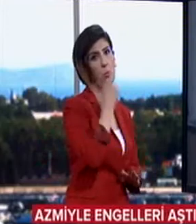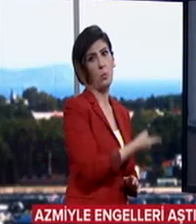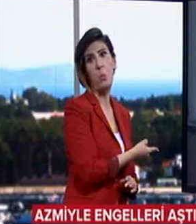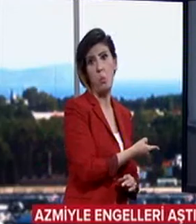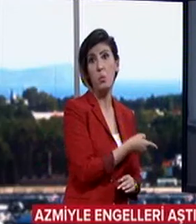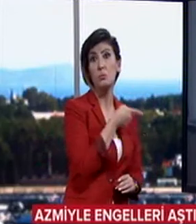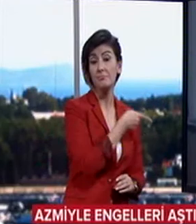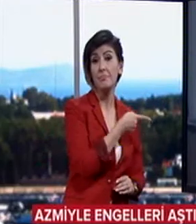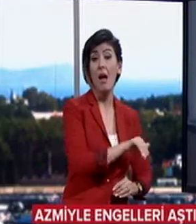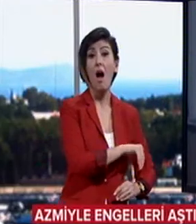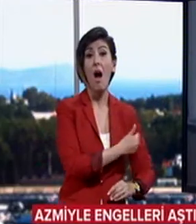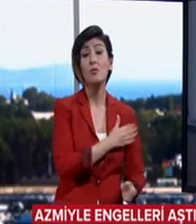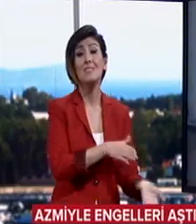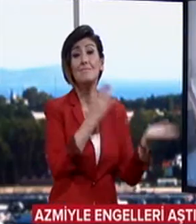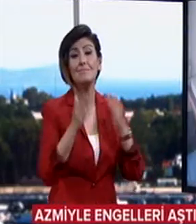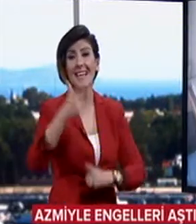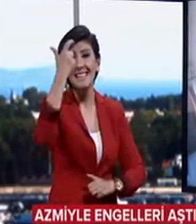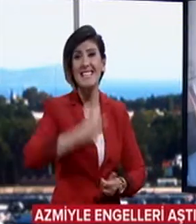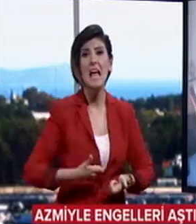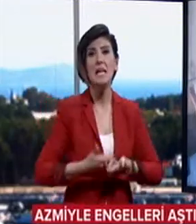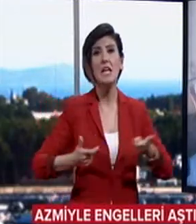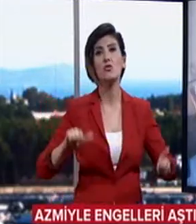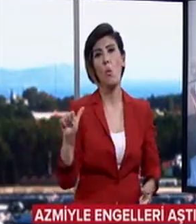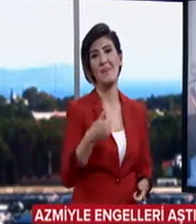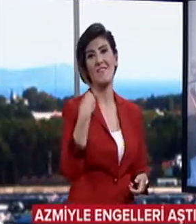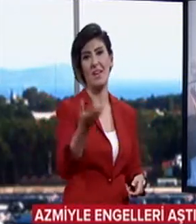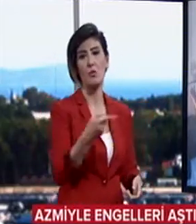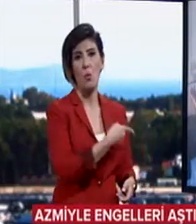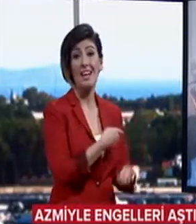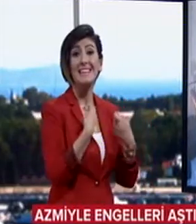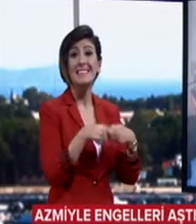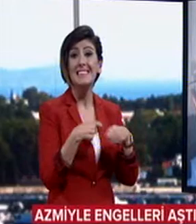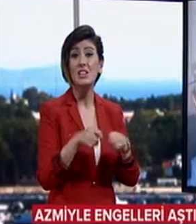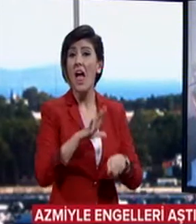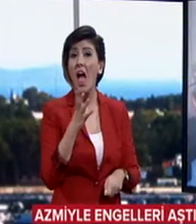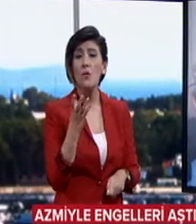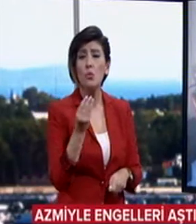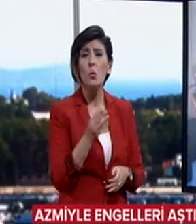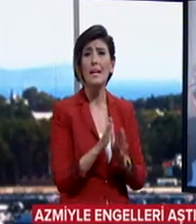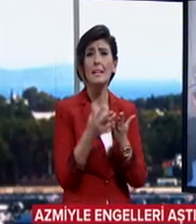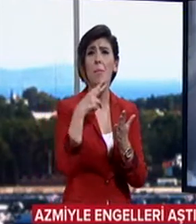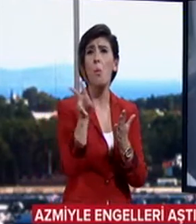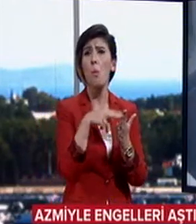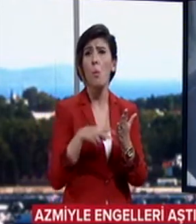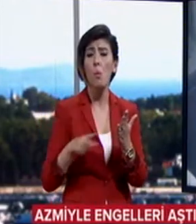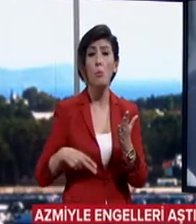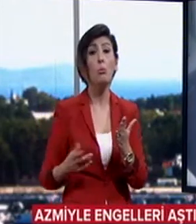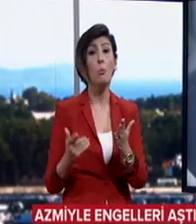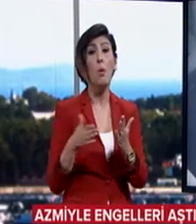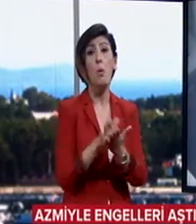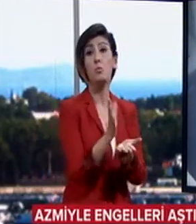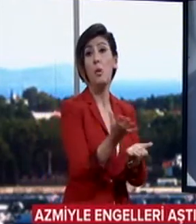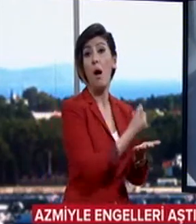Muhammed Emin Hekimhan avukatlığın yanı sıra kişisel gelişime de önem verdi. Kırşehir'de en çok kitap okuyan erişkin ödülünü aldı.